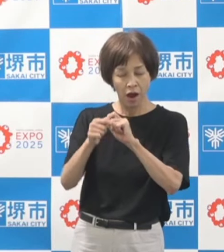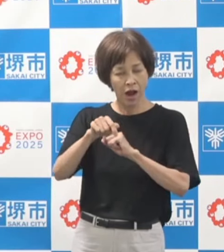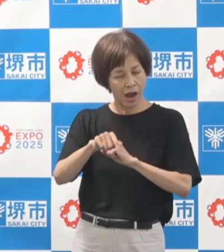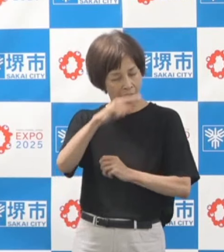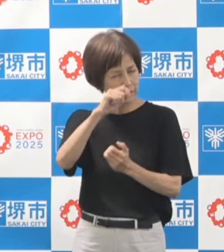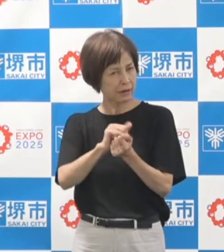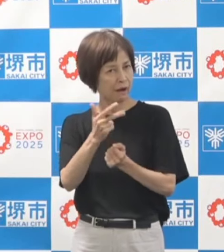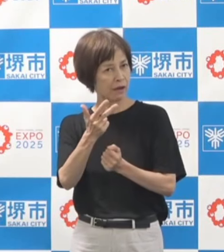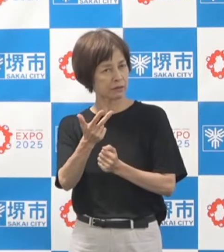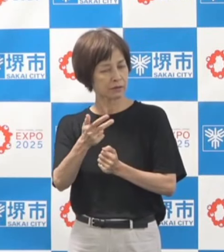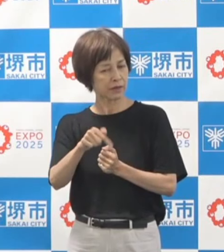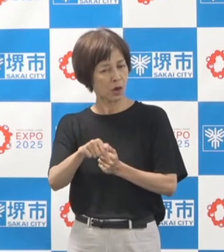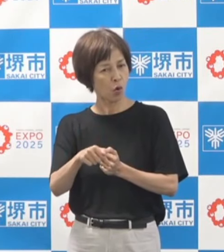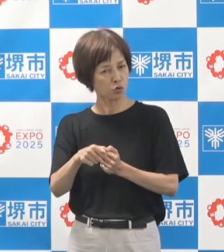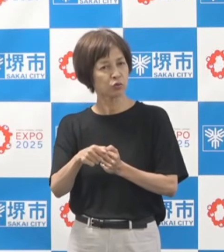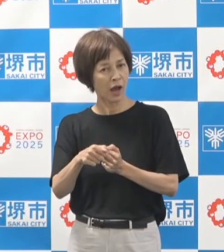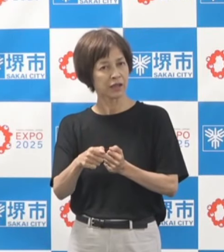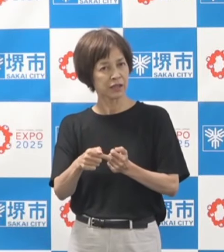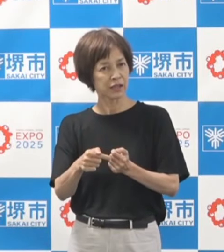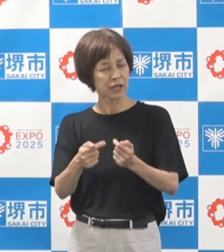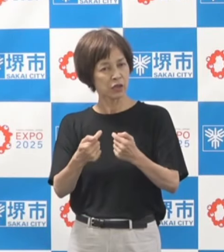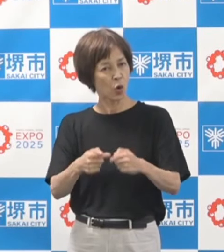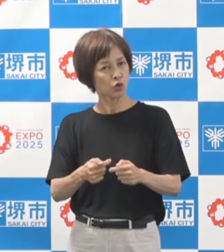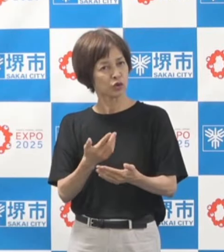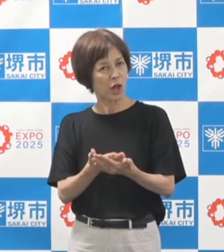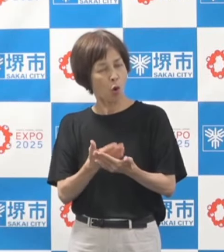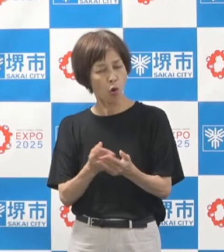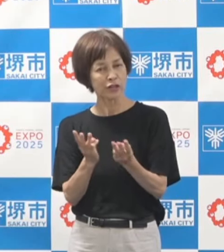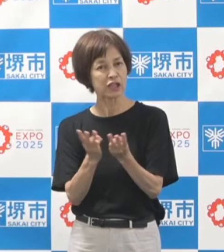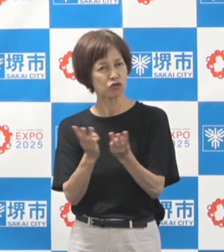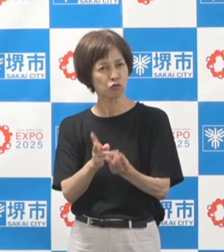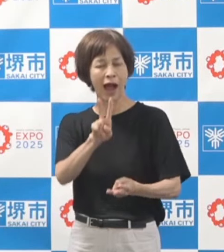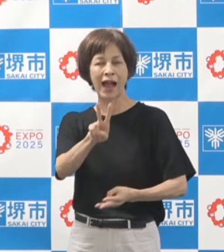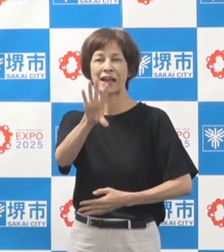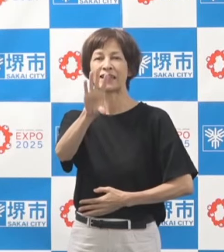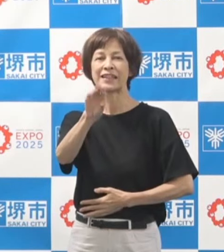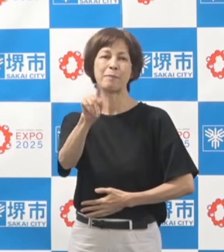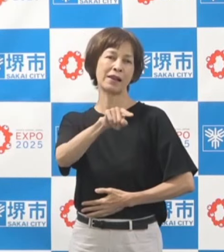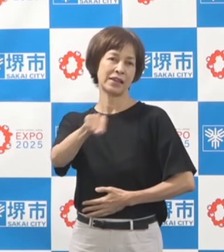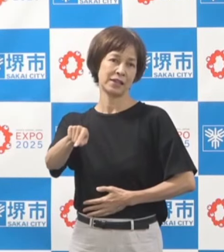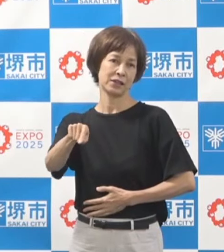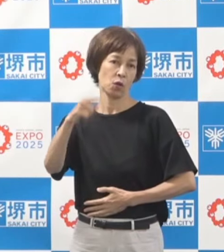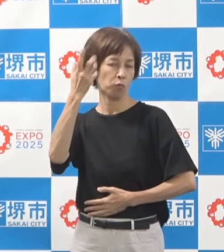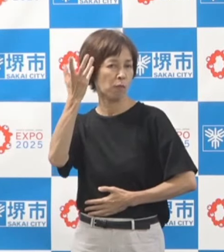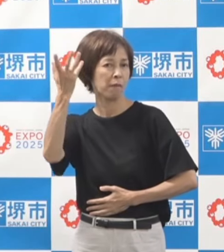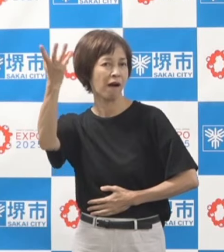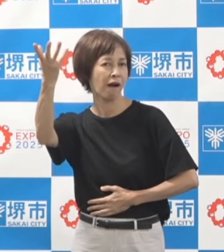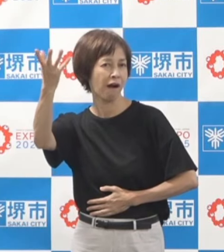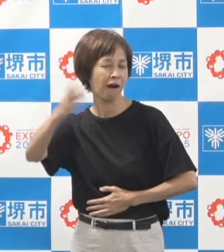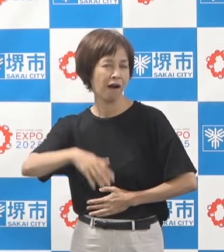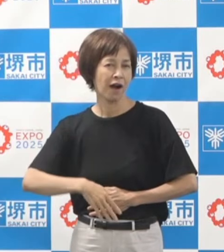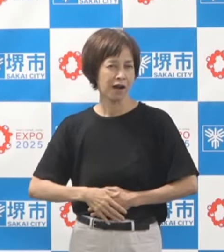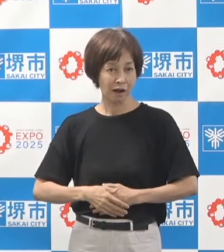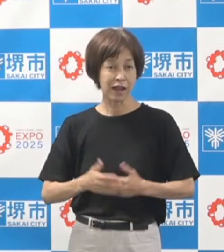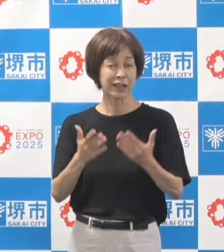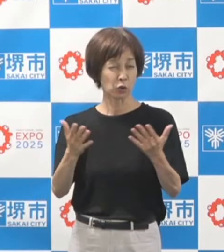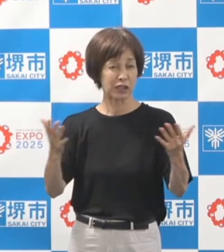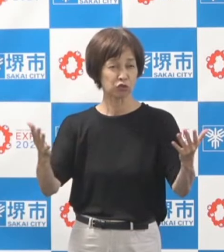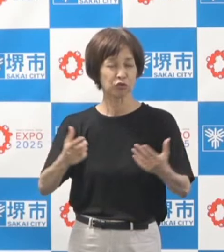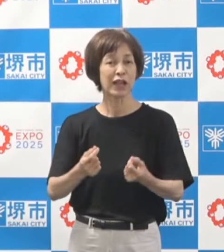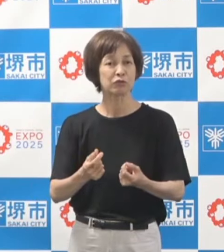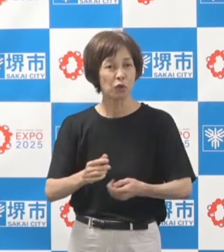い導入してもらいたいなという人数は今約2万人と考えておりまして、ただかなりの人数ですのでね、